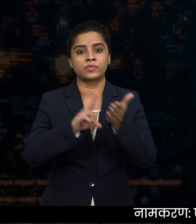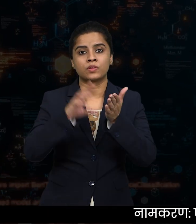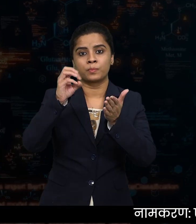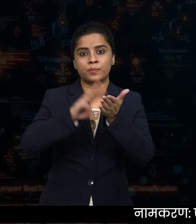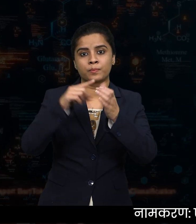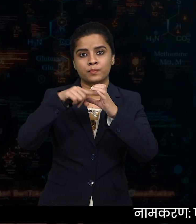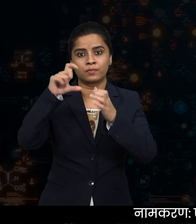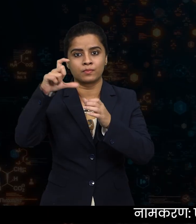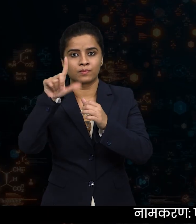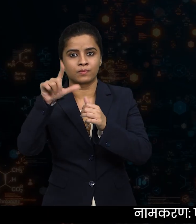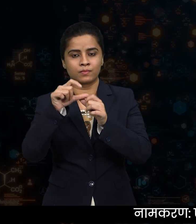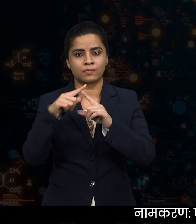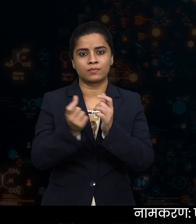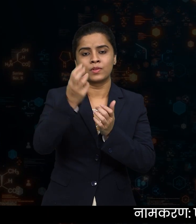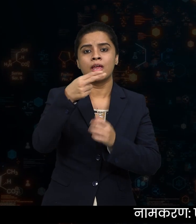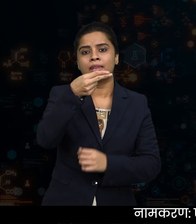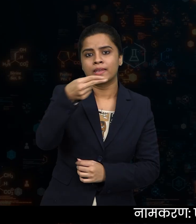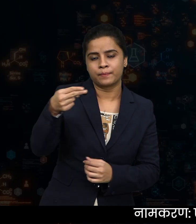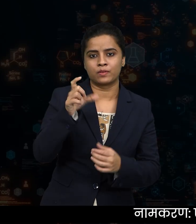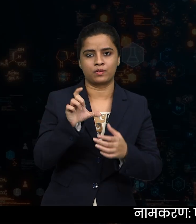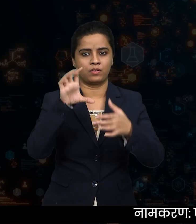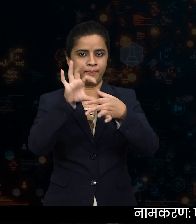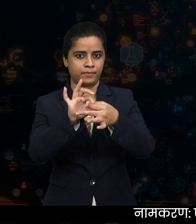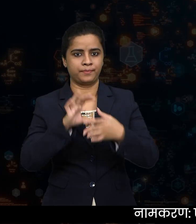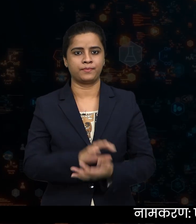नामकरण, एक यौगिक का नामकरण।